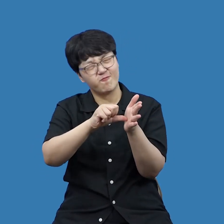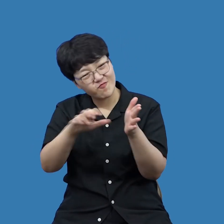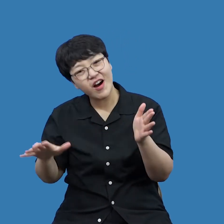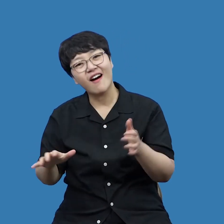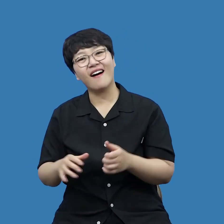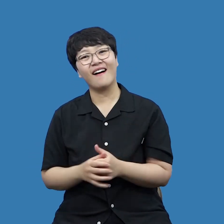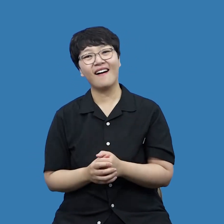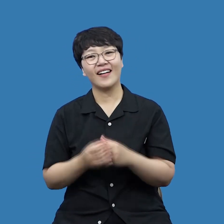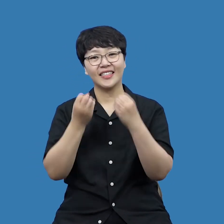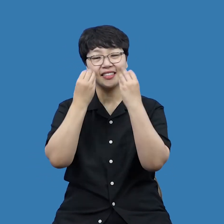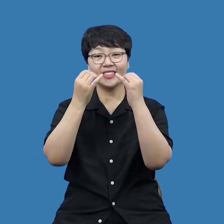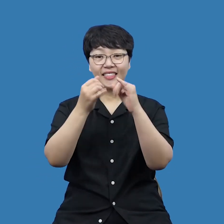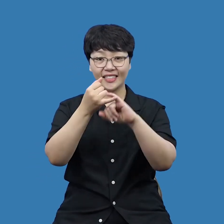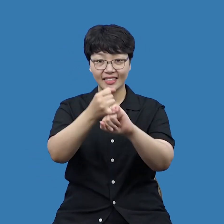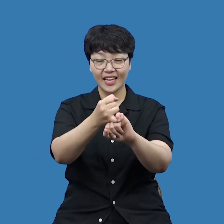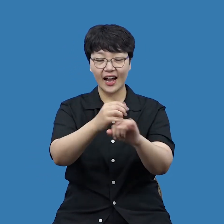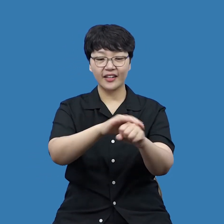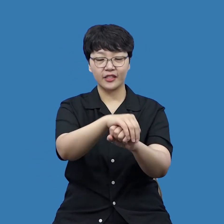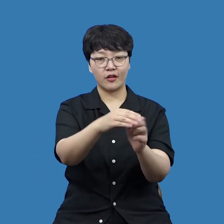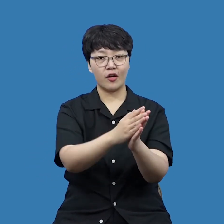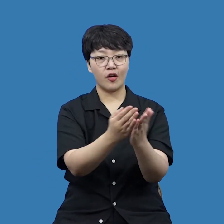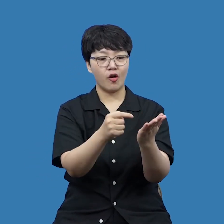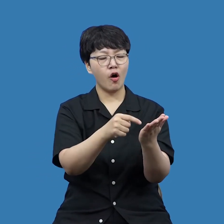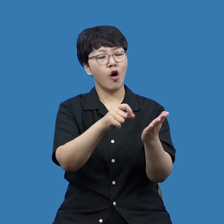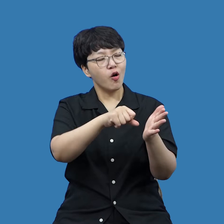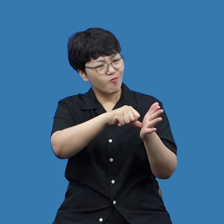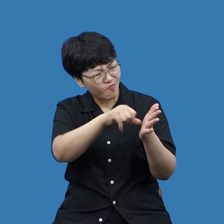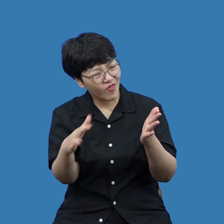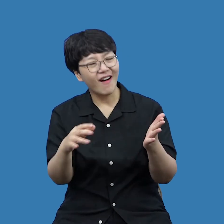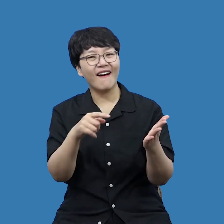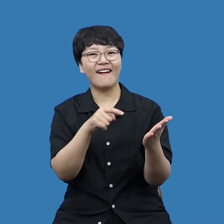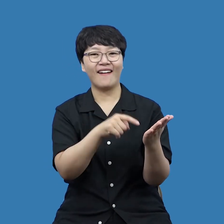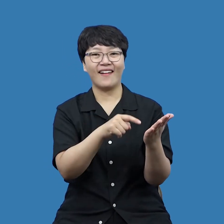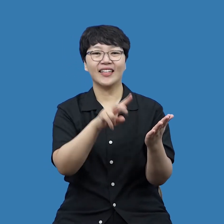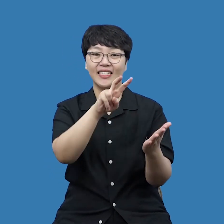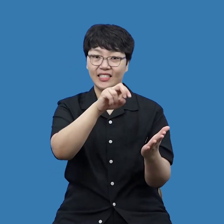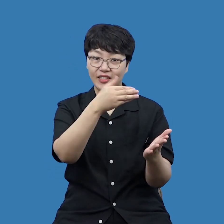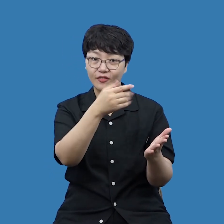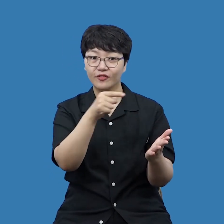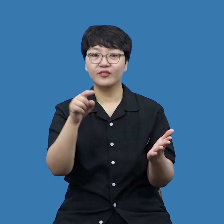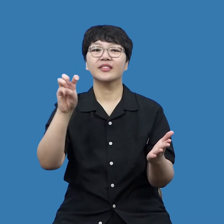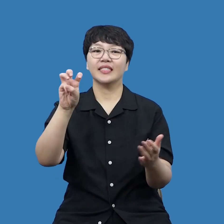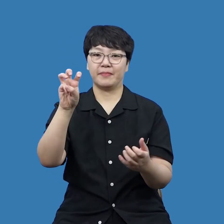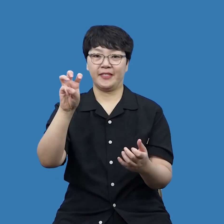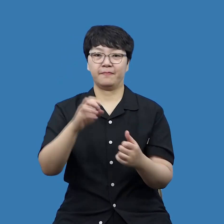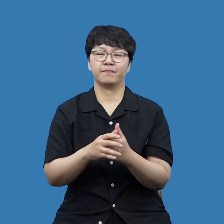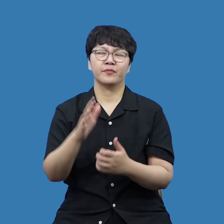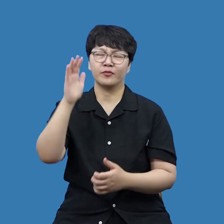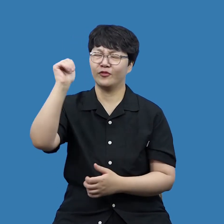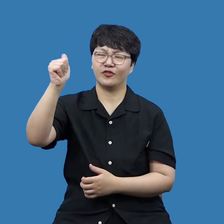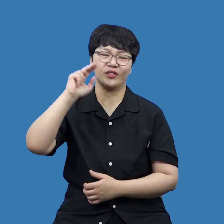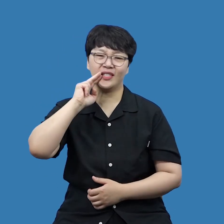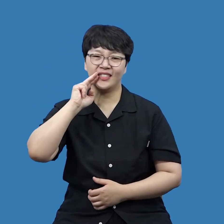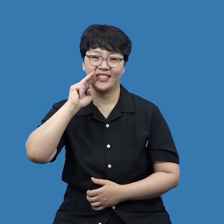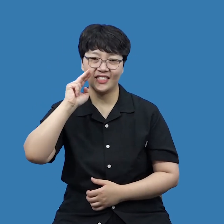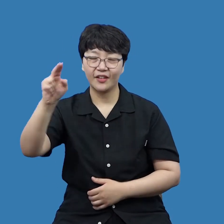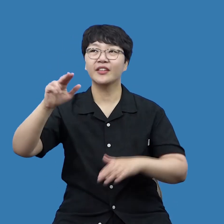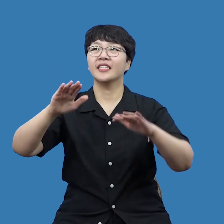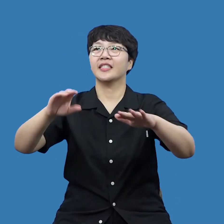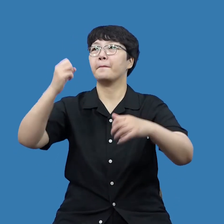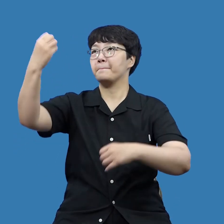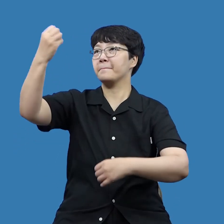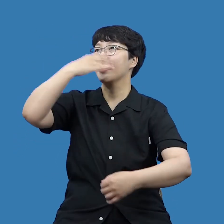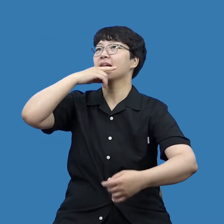성경에 나타난 유명한 찬양가입니다. 찬미가. 29절 30절을 보십시오. 주제여 이제는 말씀하신